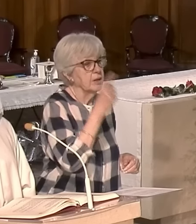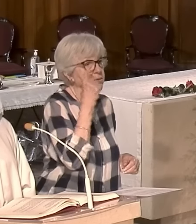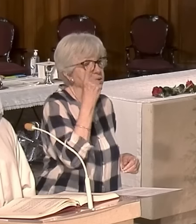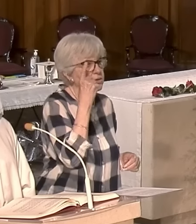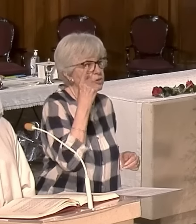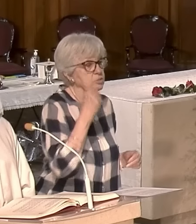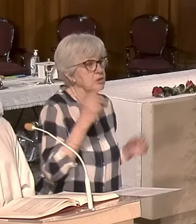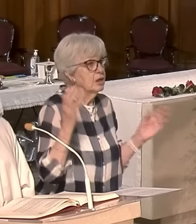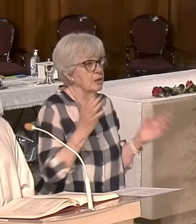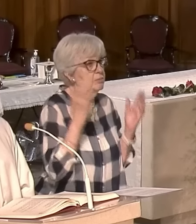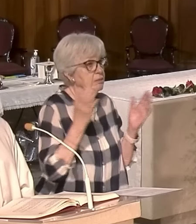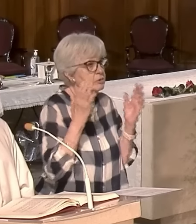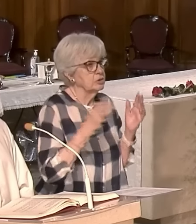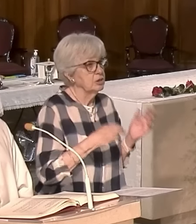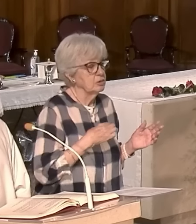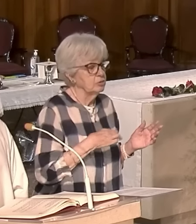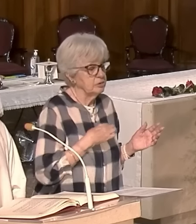Palabra de Dios.